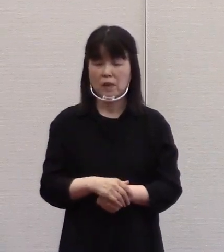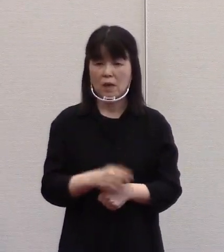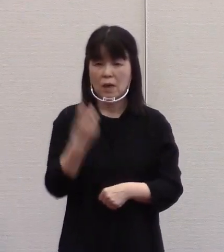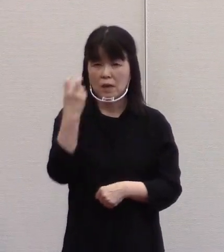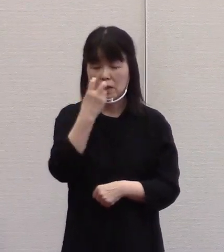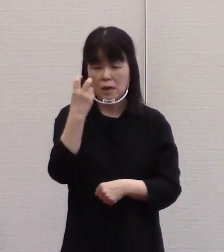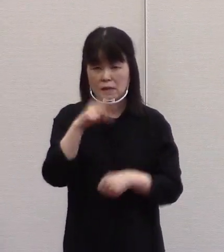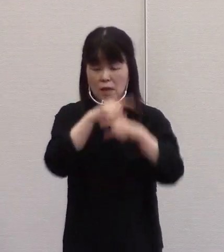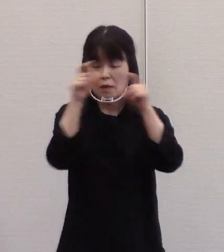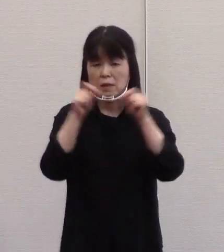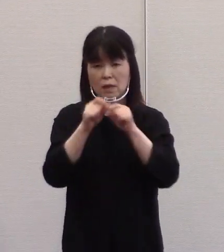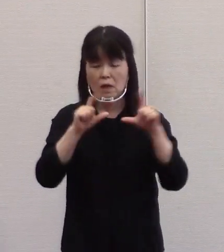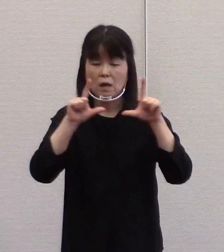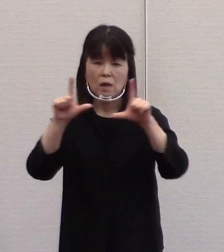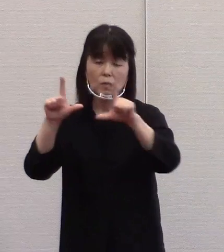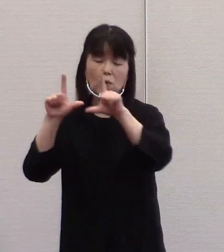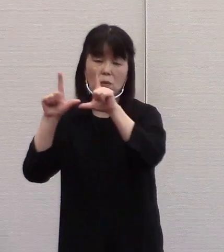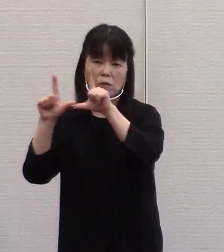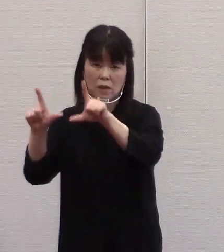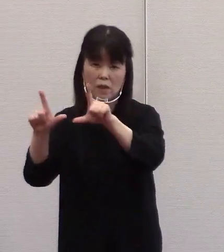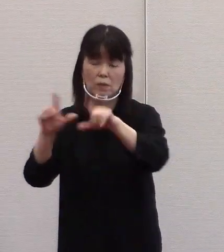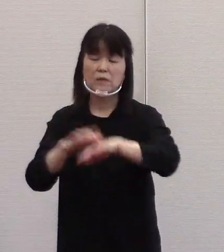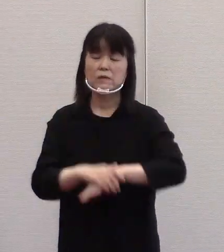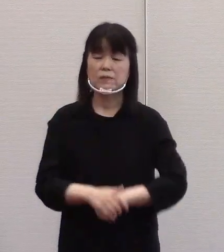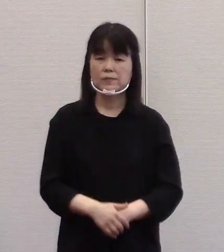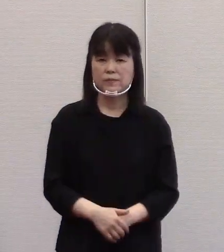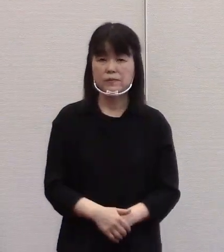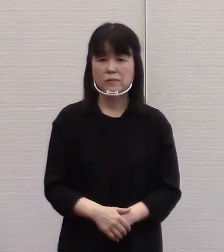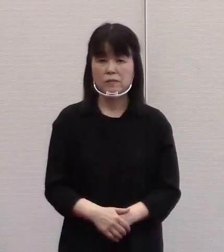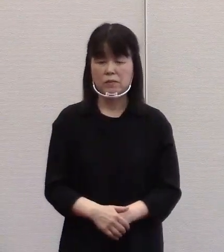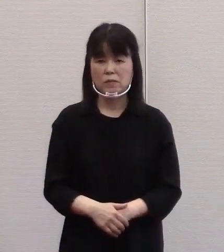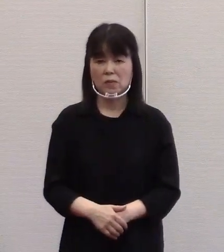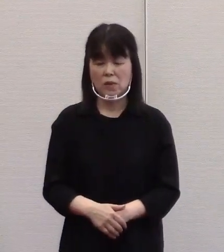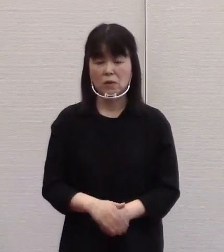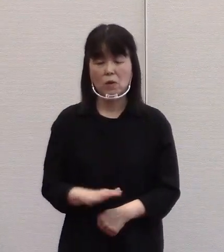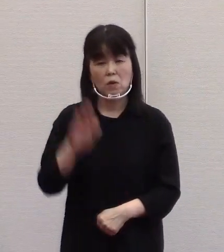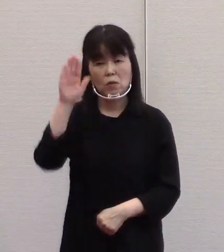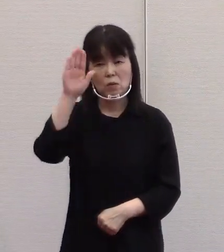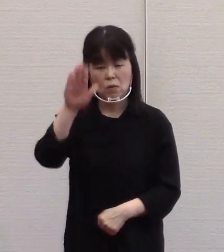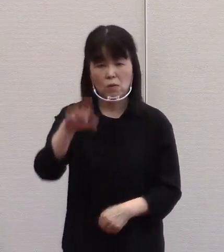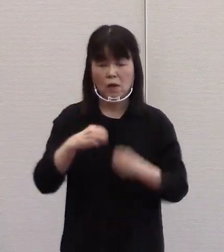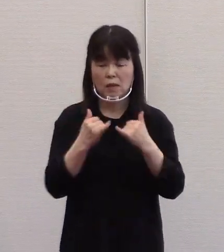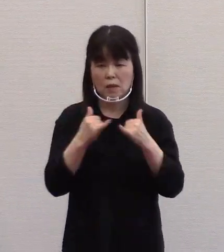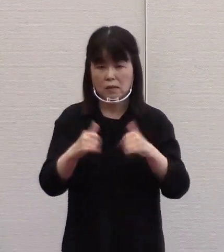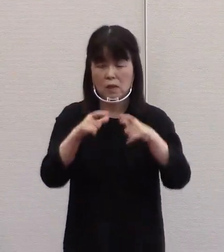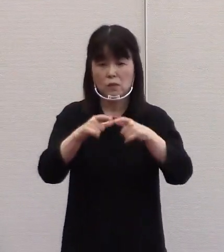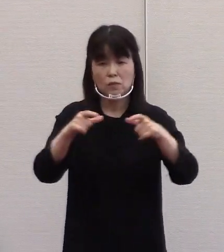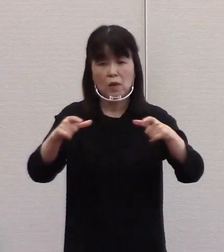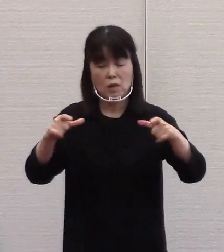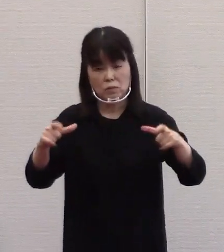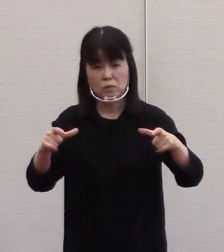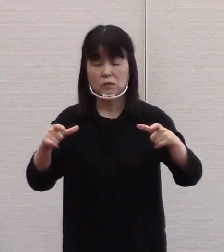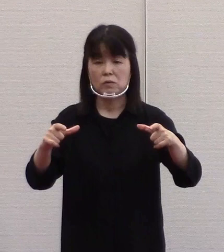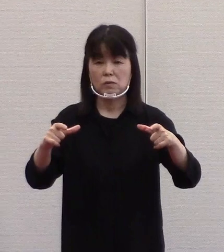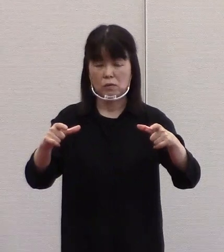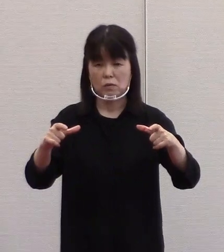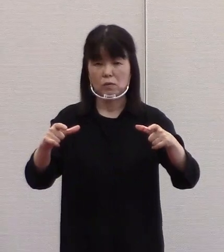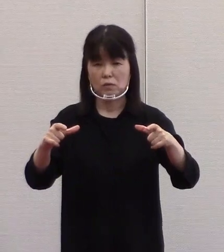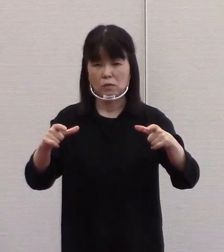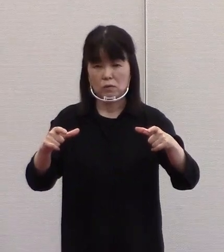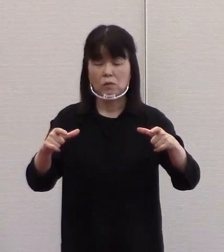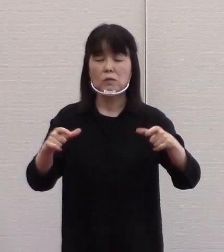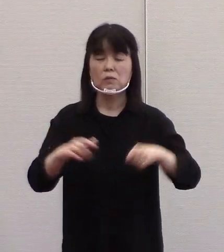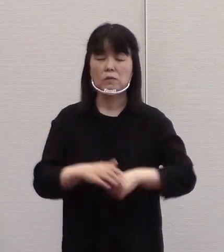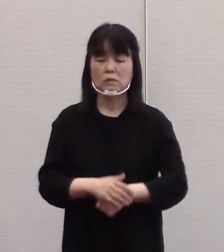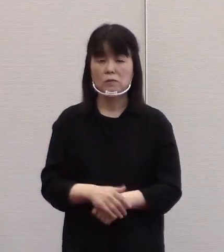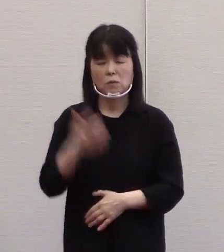らく、まあ、患者さんが増える可能性も強いと思いますが、まあ、市としてはや